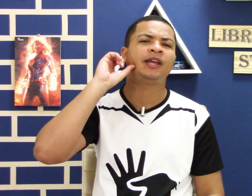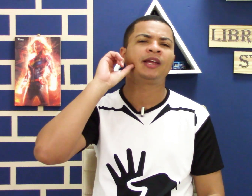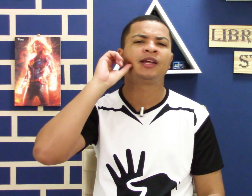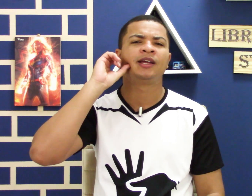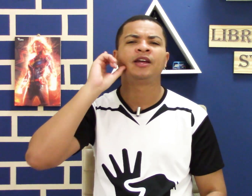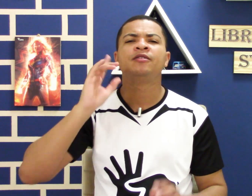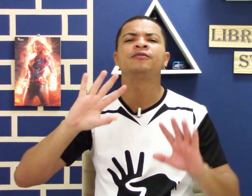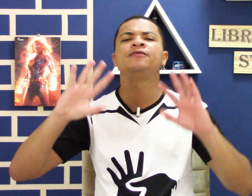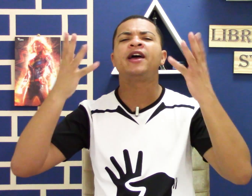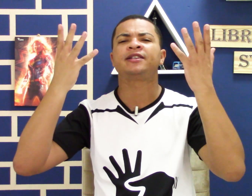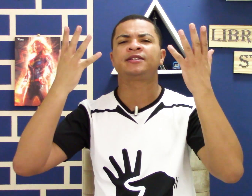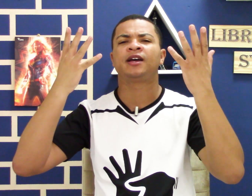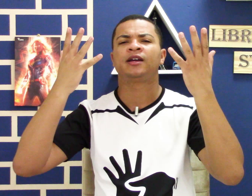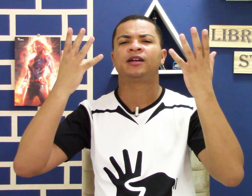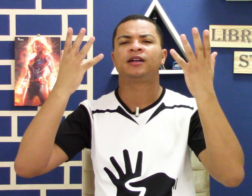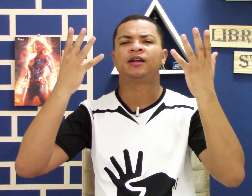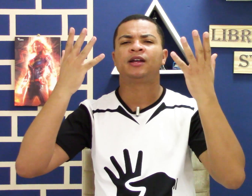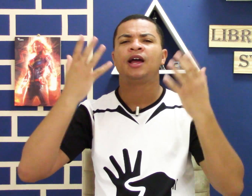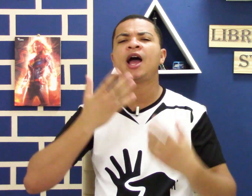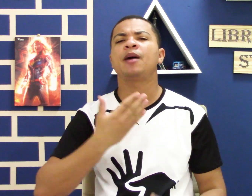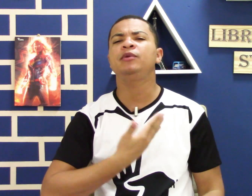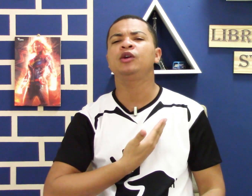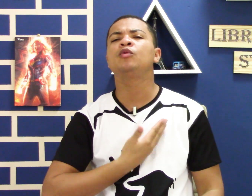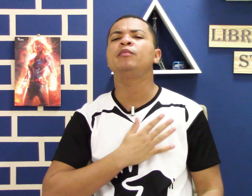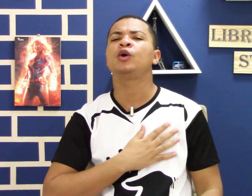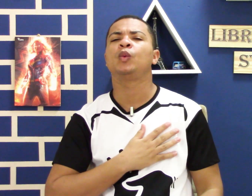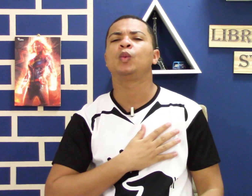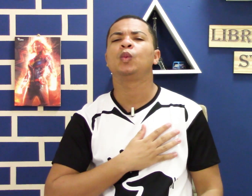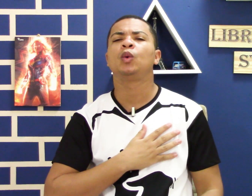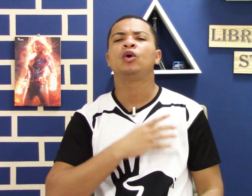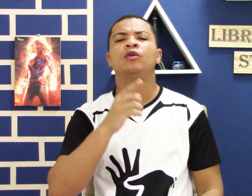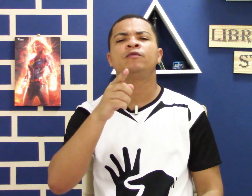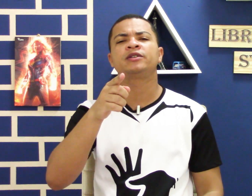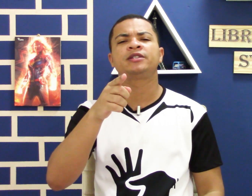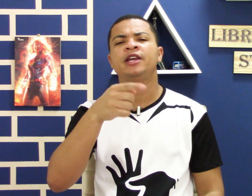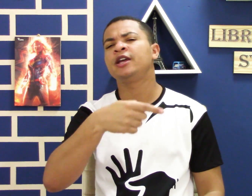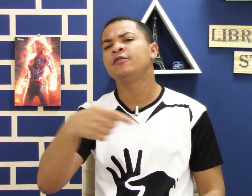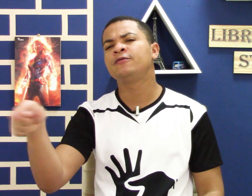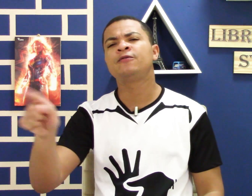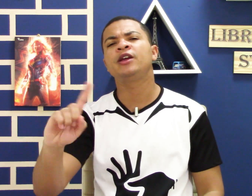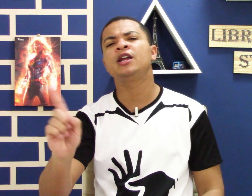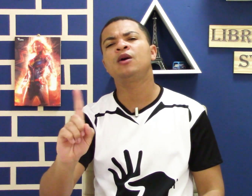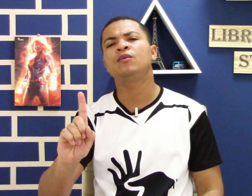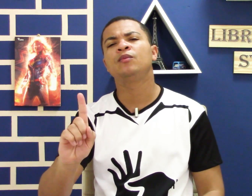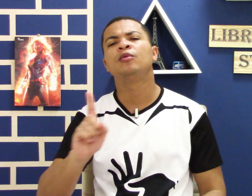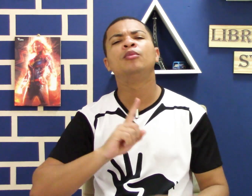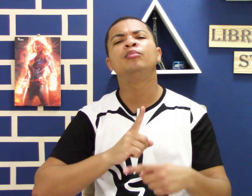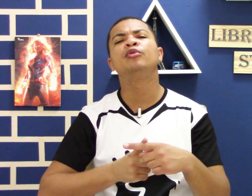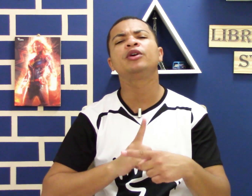Ontem, festa, amigo meu. Você foi não? Por